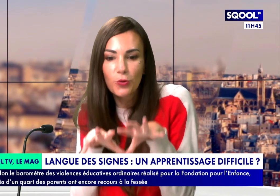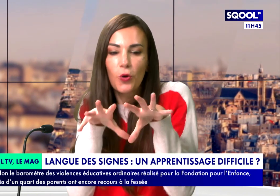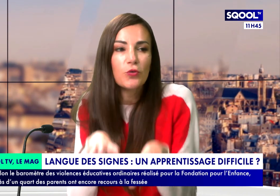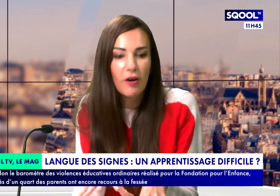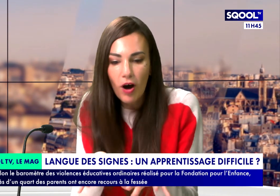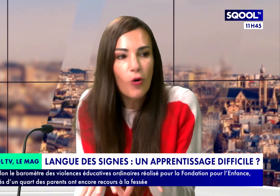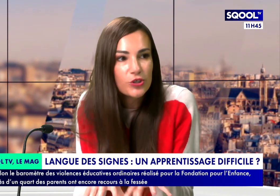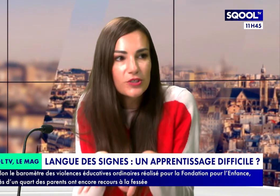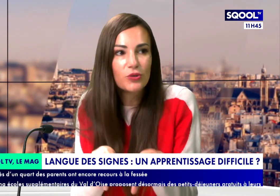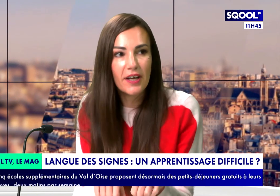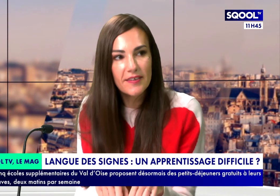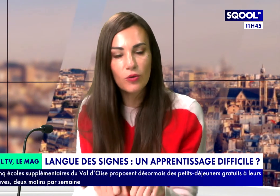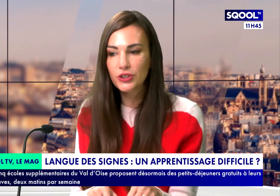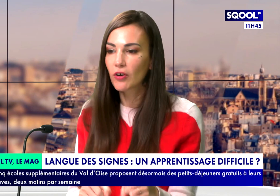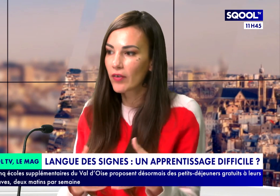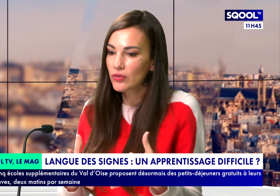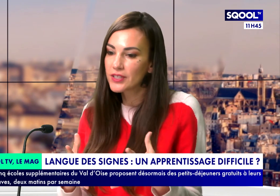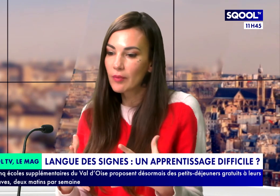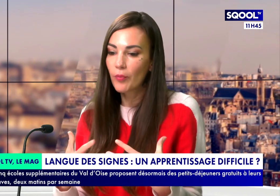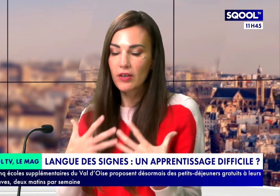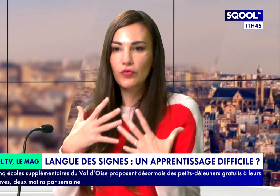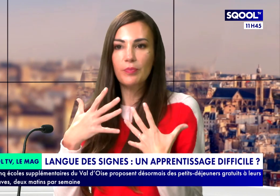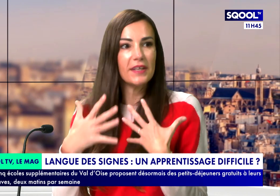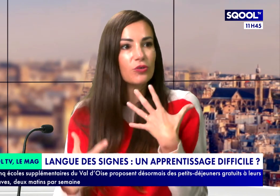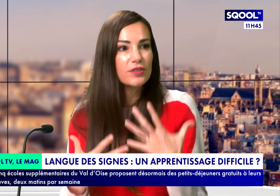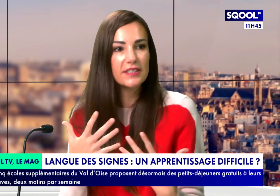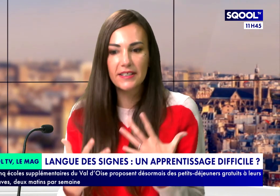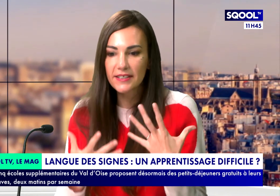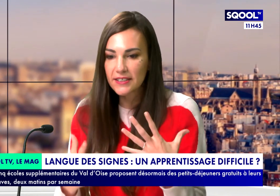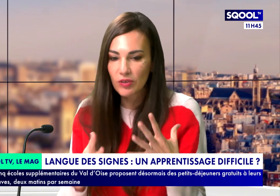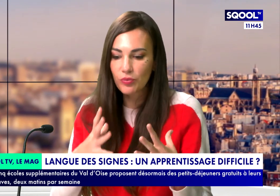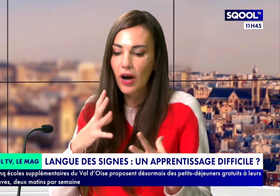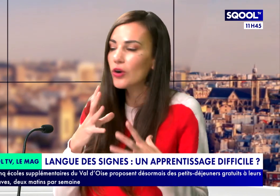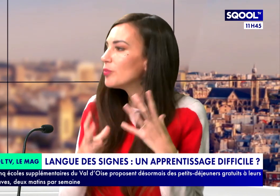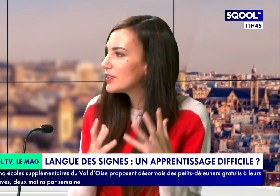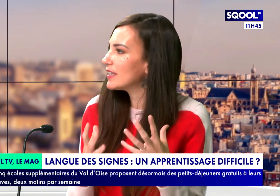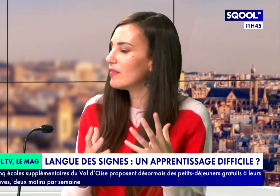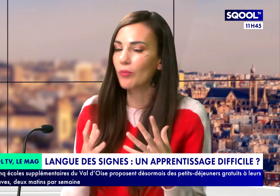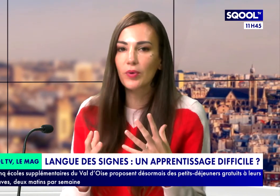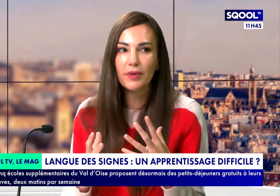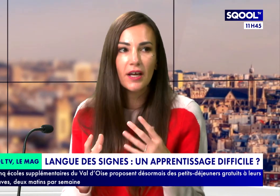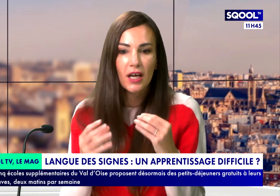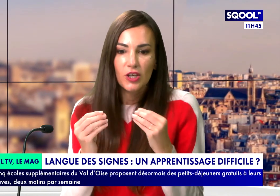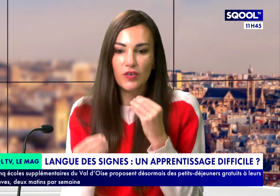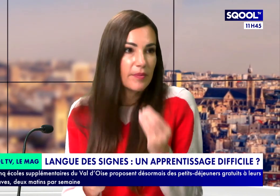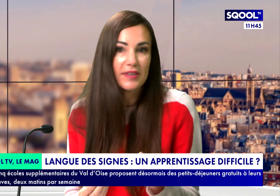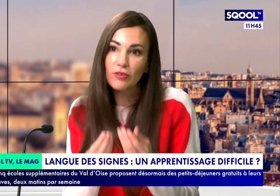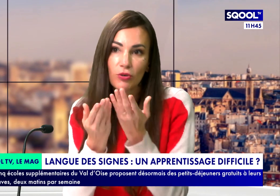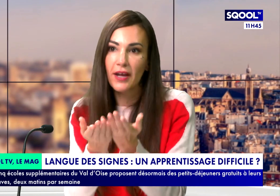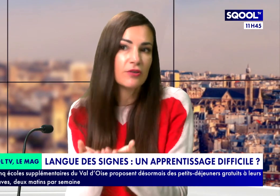'avoir un rocher sur lequel s'accrocher. On va se dire, bon, je vais peut-être utiliser les signes, je vais pouvoir communiquer avec mon bébé. Parce qu'elle le